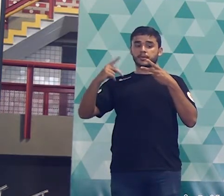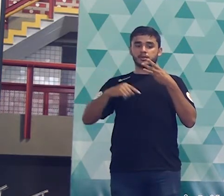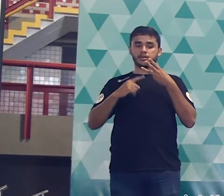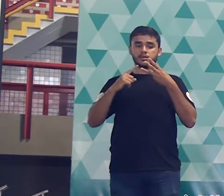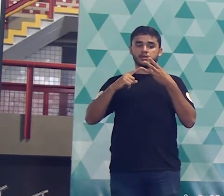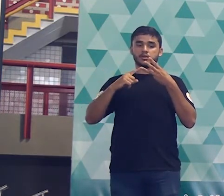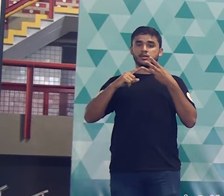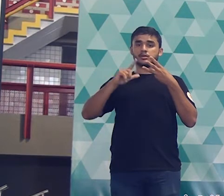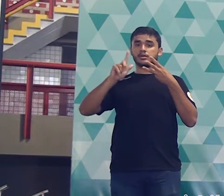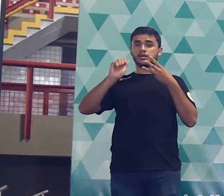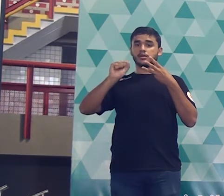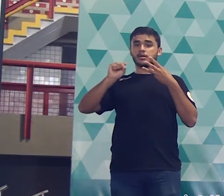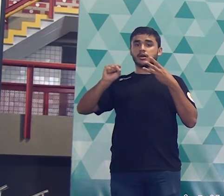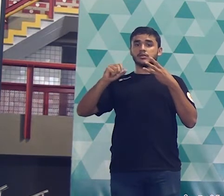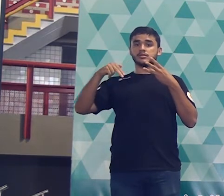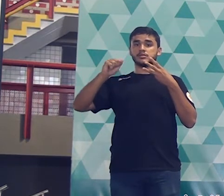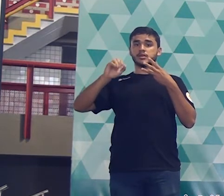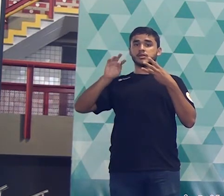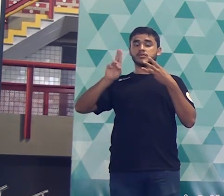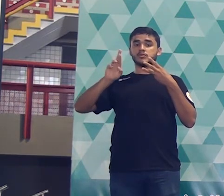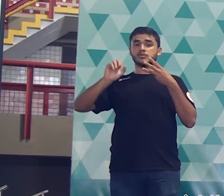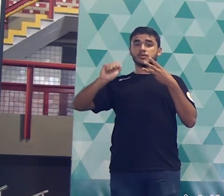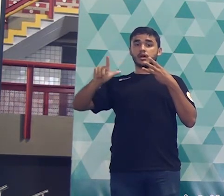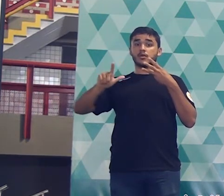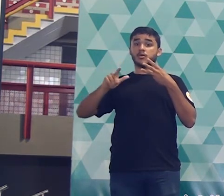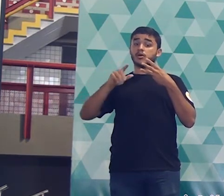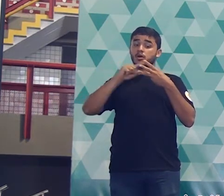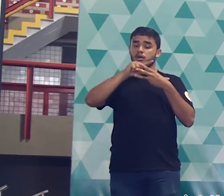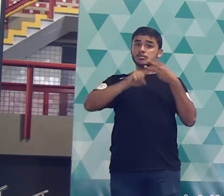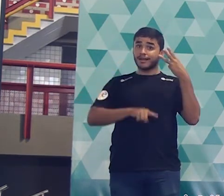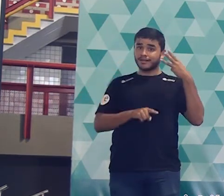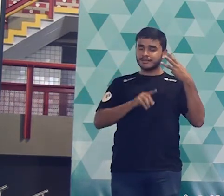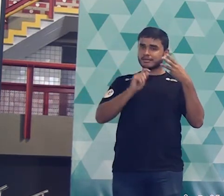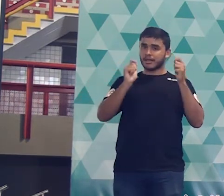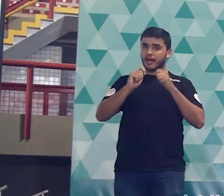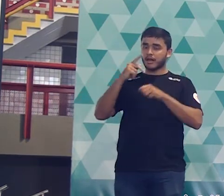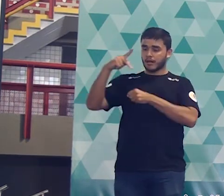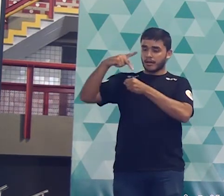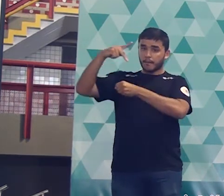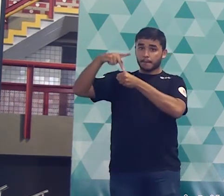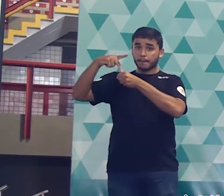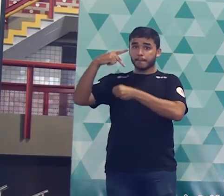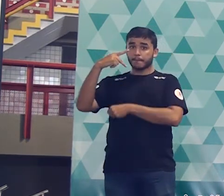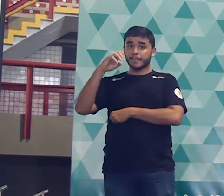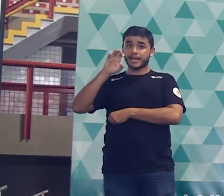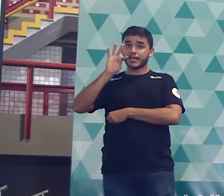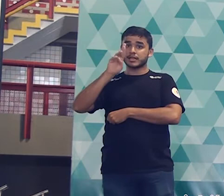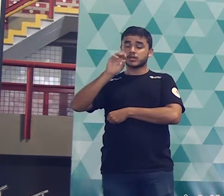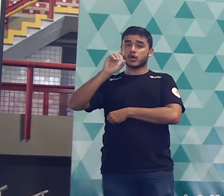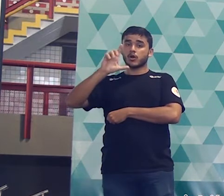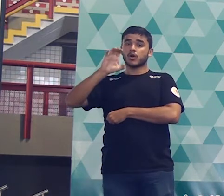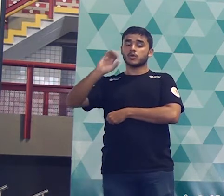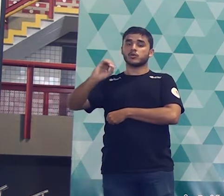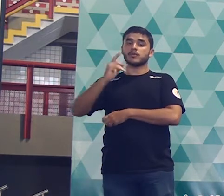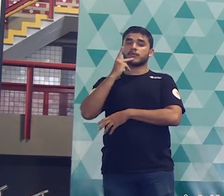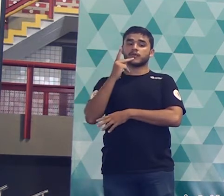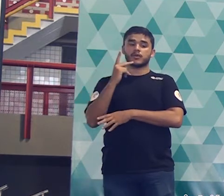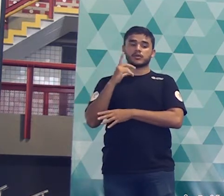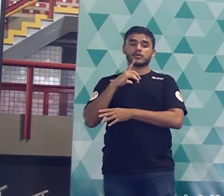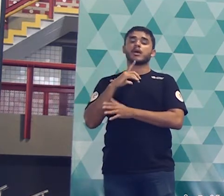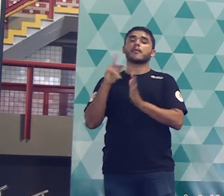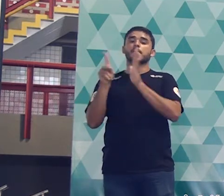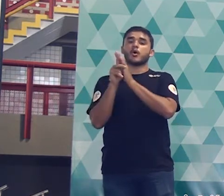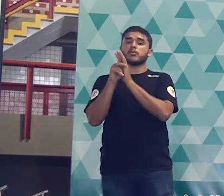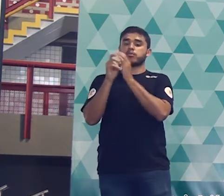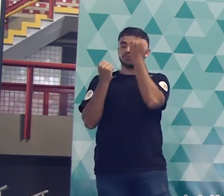é que nós retiramos esses combustíveis do petróleo? Através do processo de destilação fracionada. E esse processo de